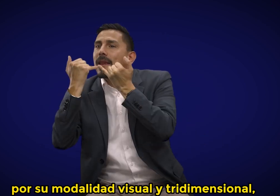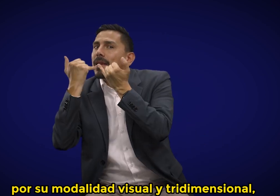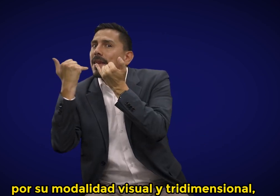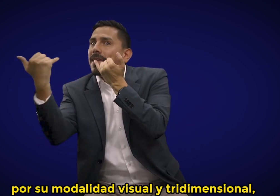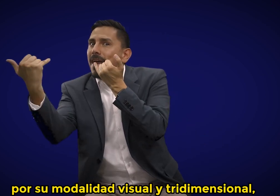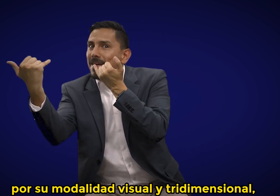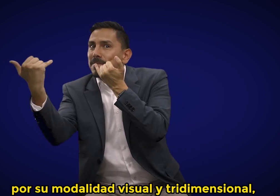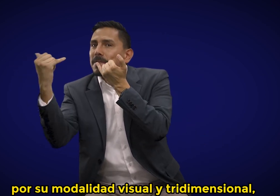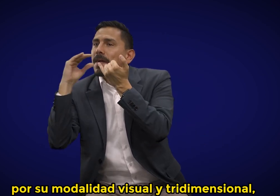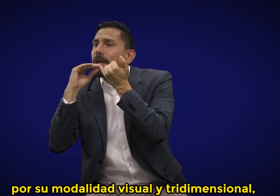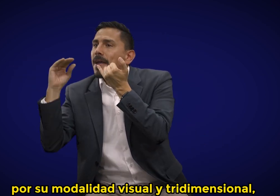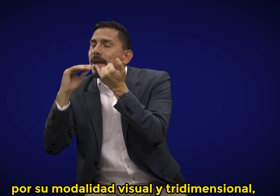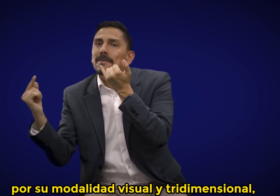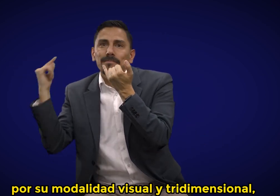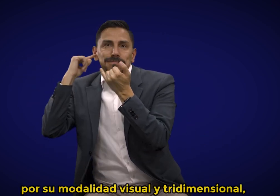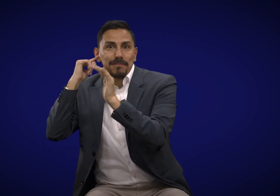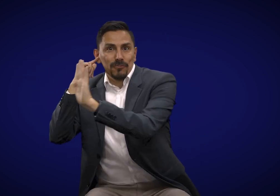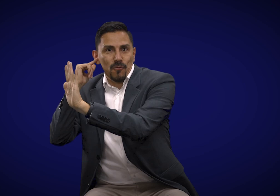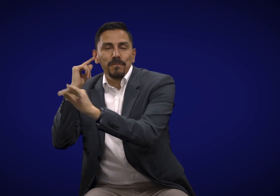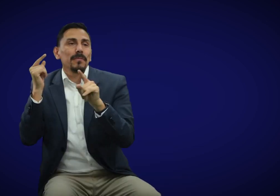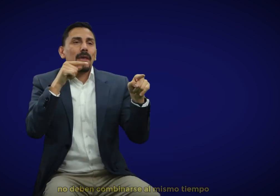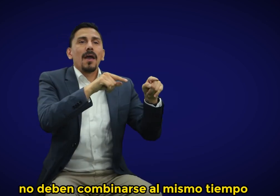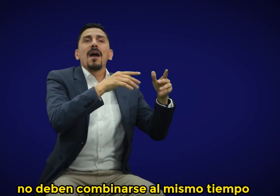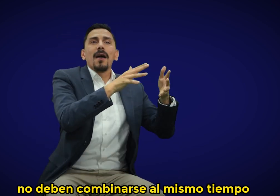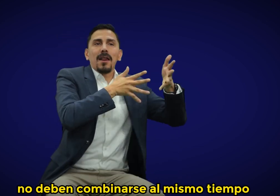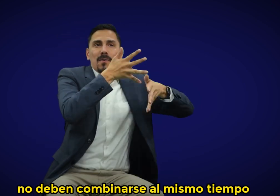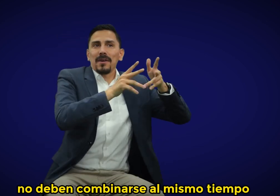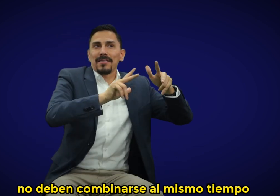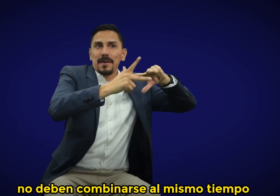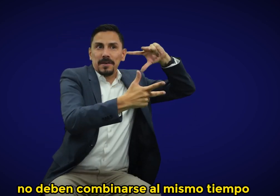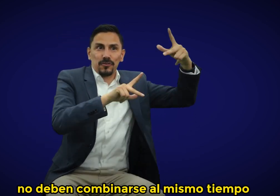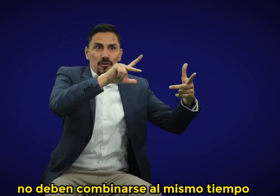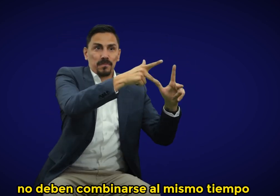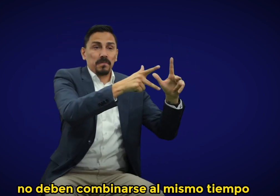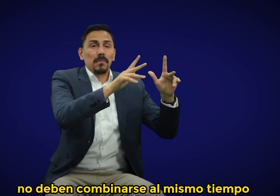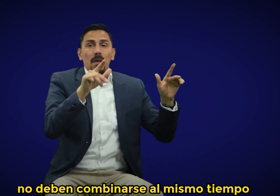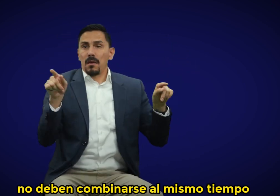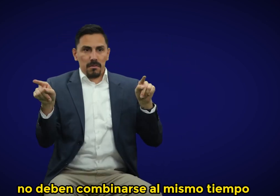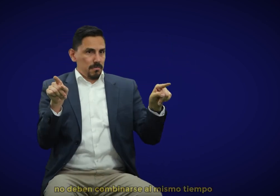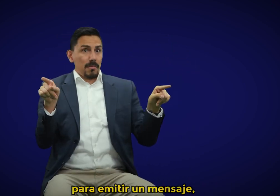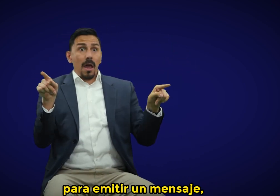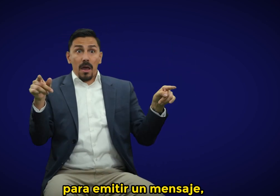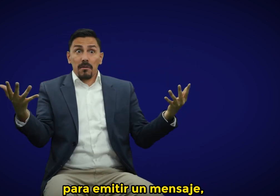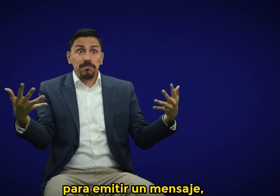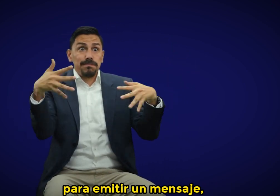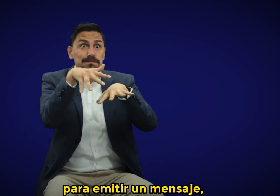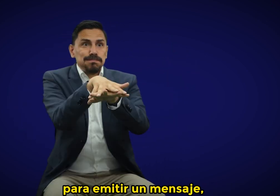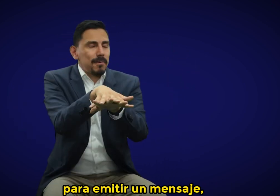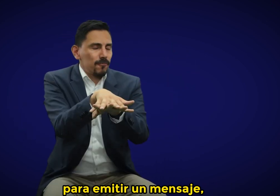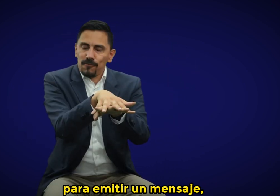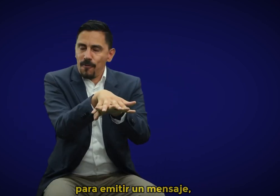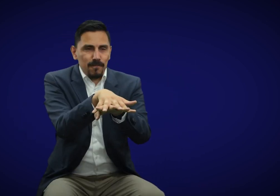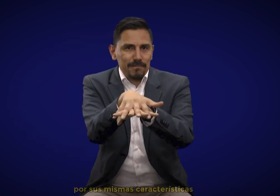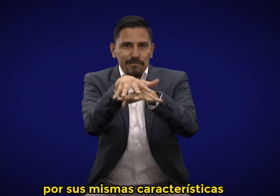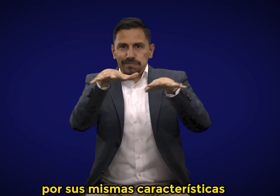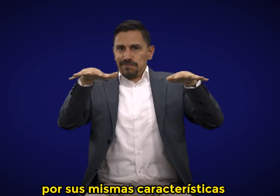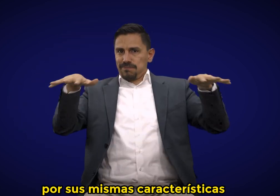visual y tridimensional, no deben combinarse al mismo tiempo para emitir un mensaje por sus